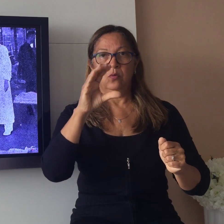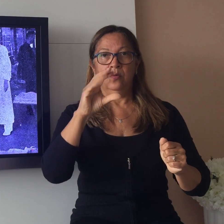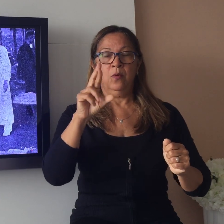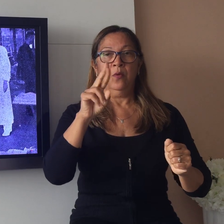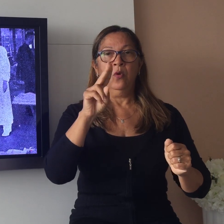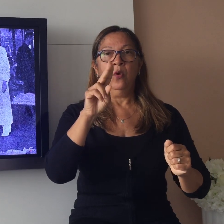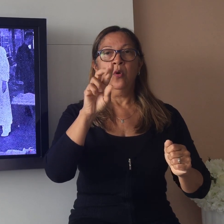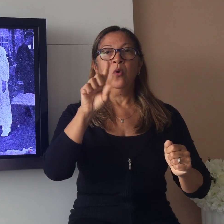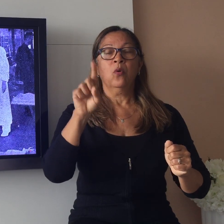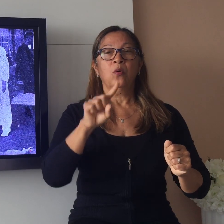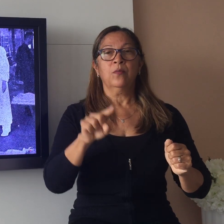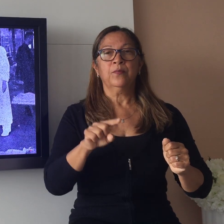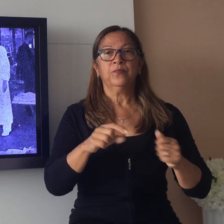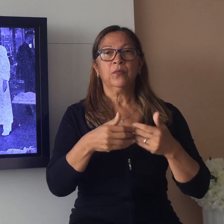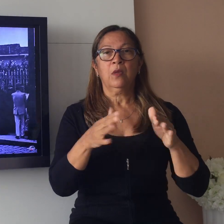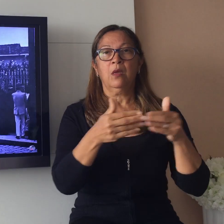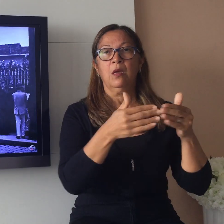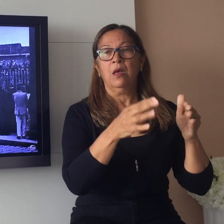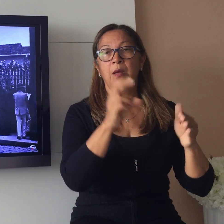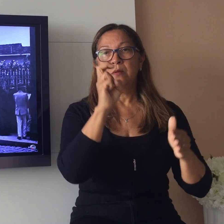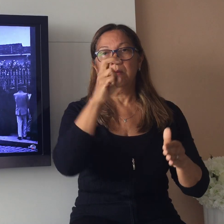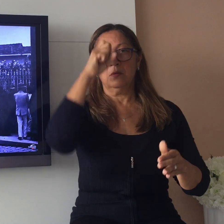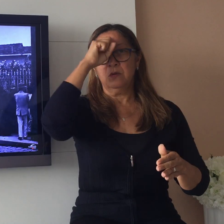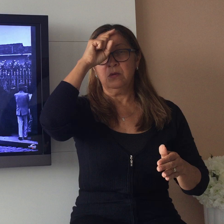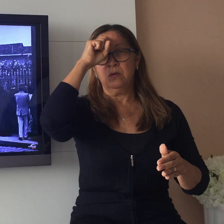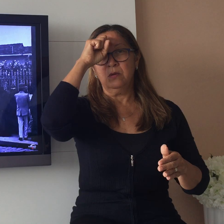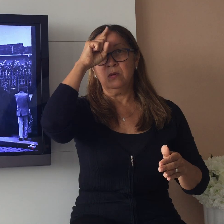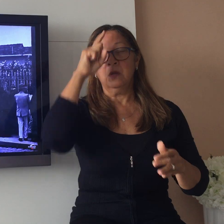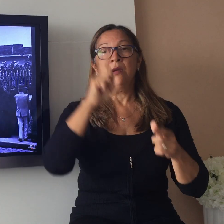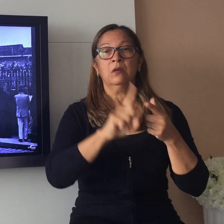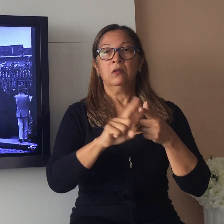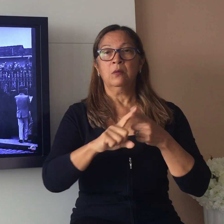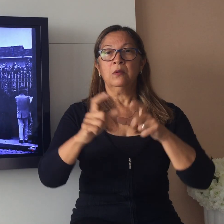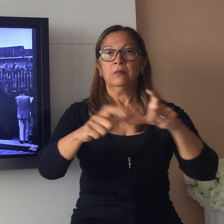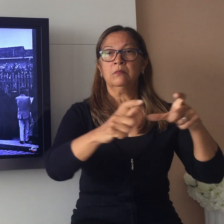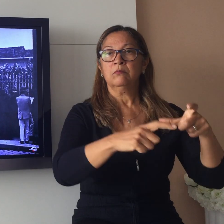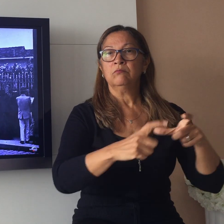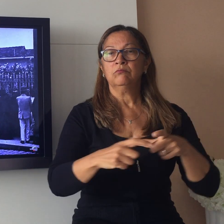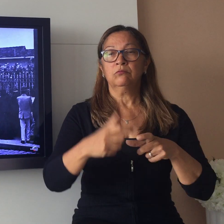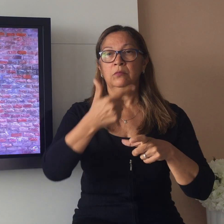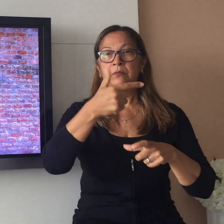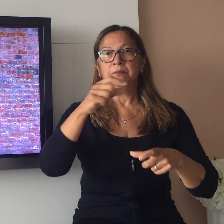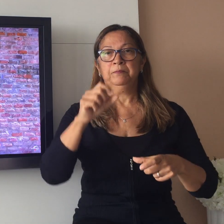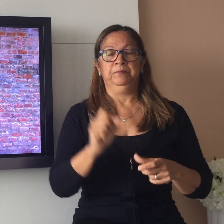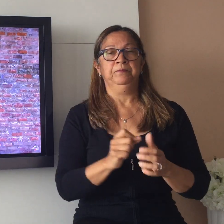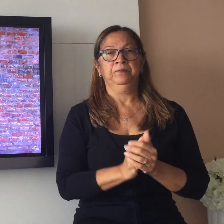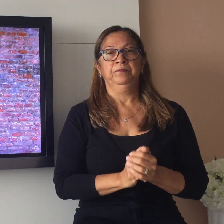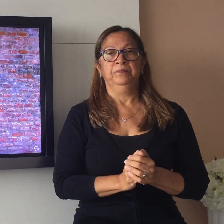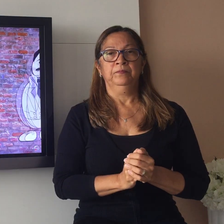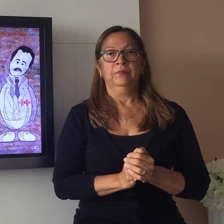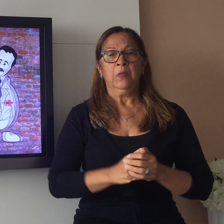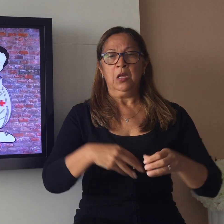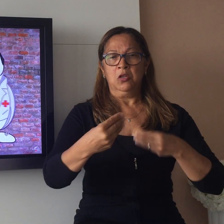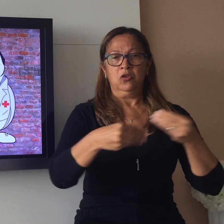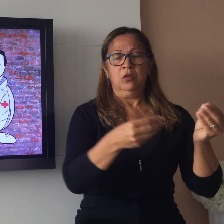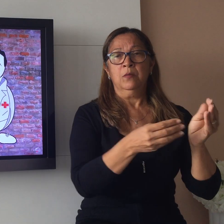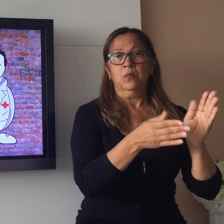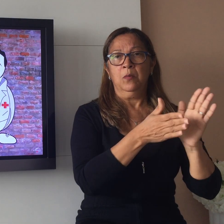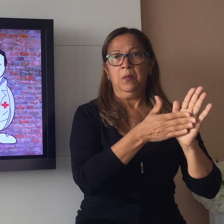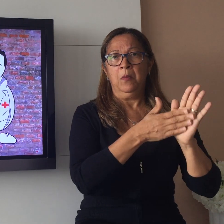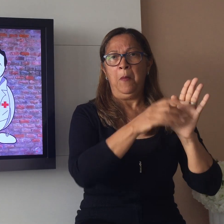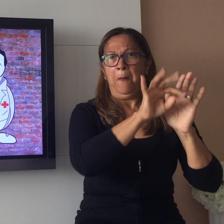Ele cria 5 hospitais improvisados e mais de 20 postos de atendimento. Distribui